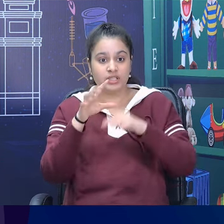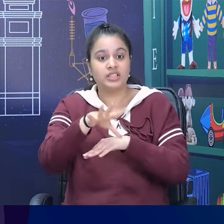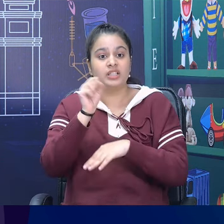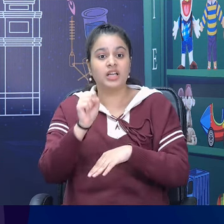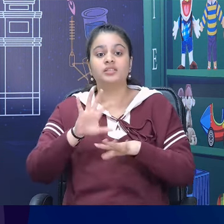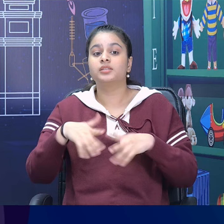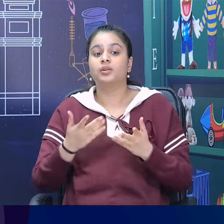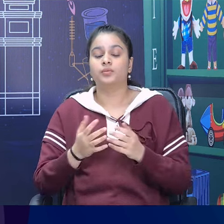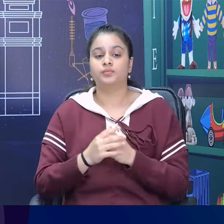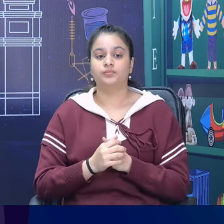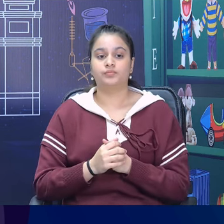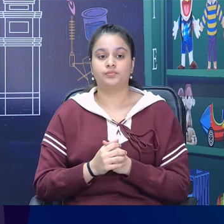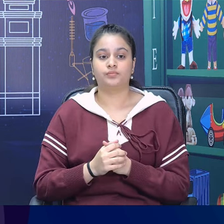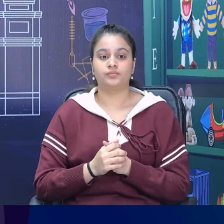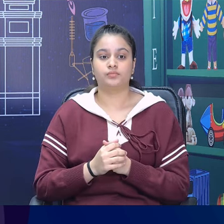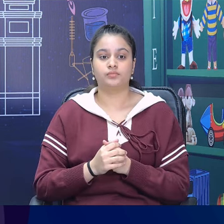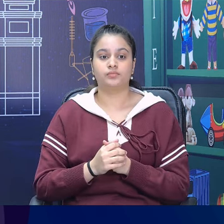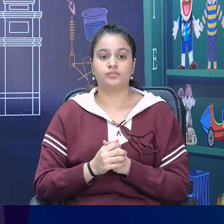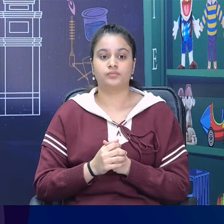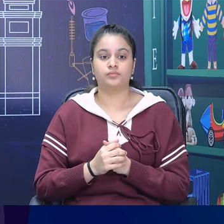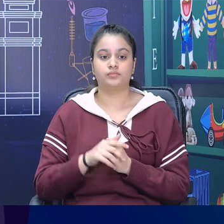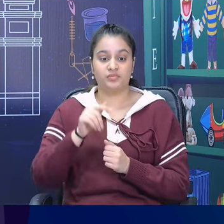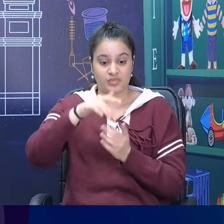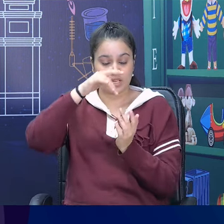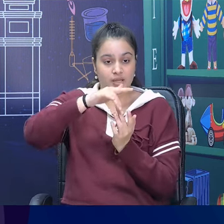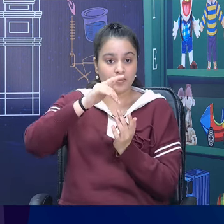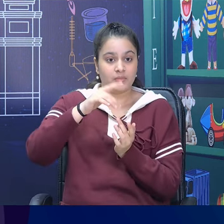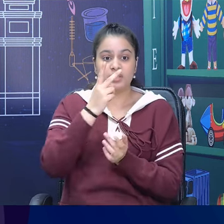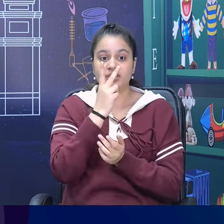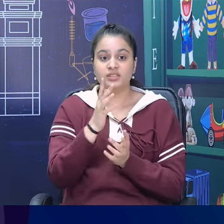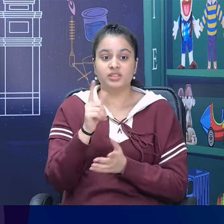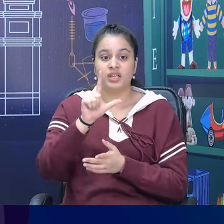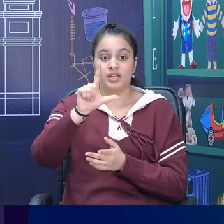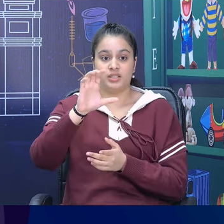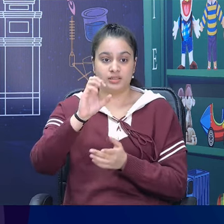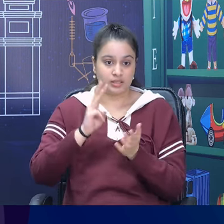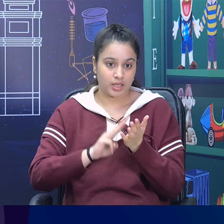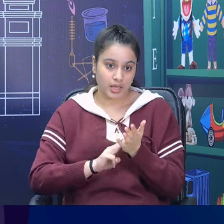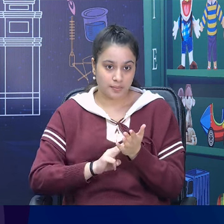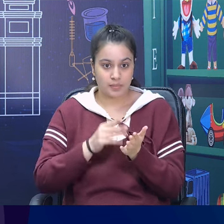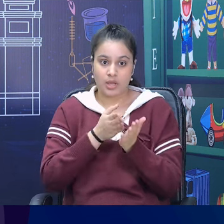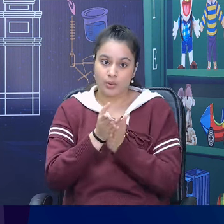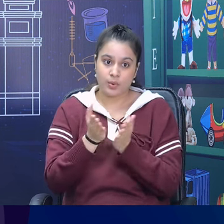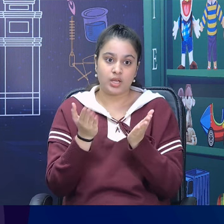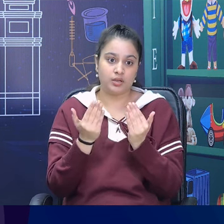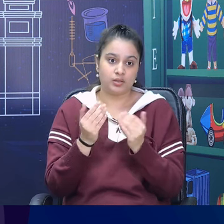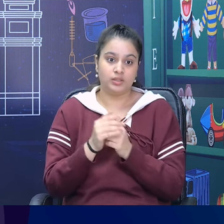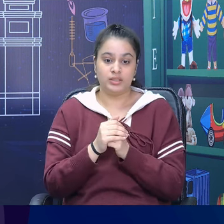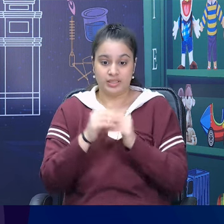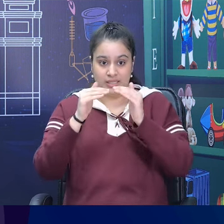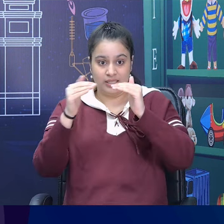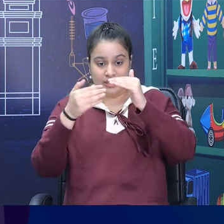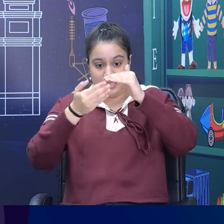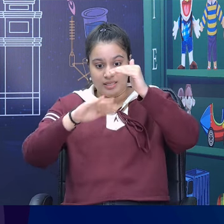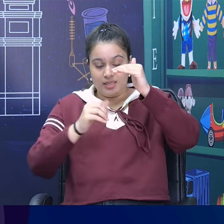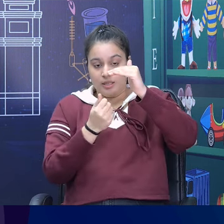करेंगे जी तो इनके बीच में हम देखते हैं इसमें आपकी बार एलसीएम मेथड का यूज करना है तो जो डिनो मिनेट हैं आपके वो